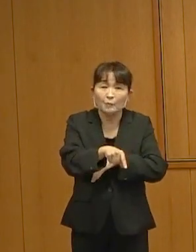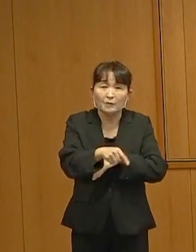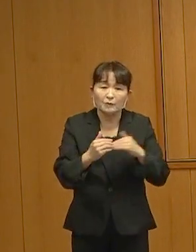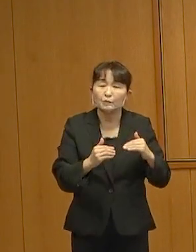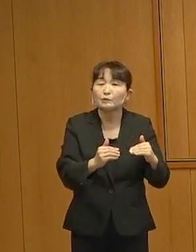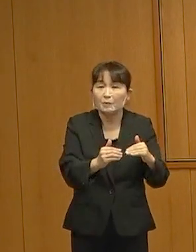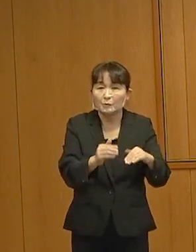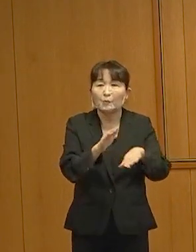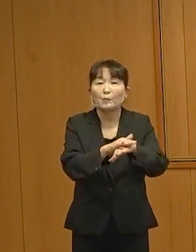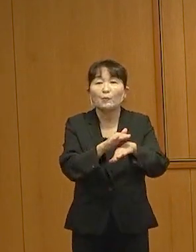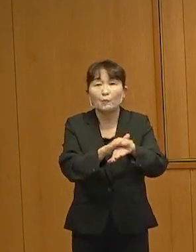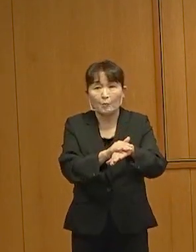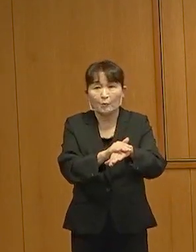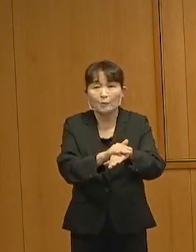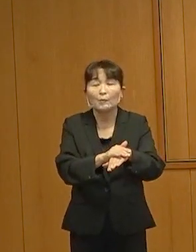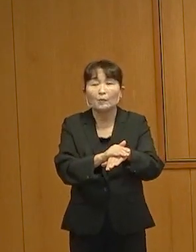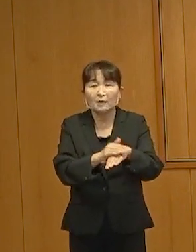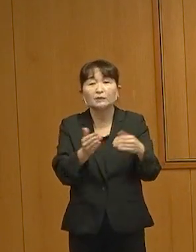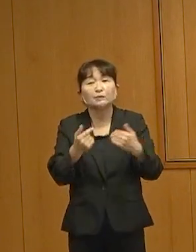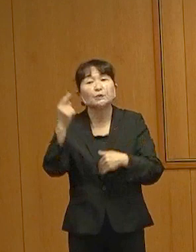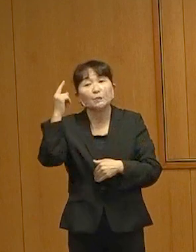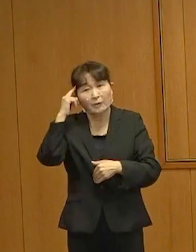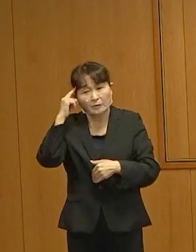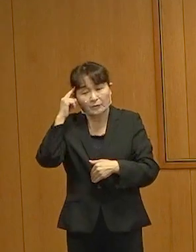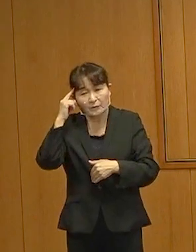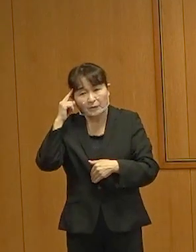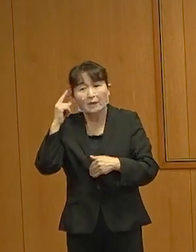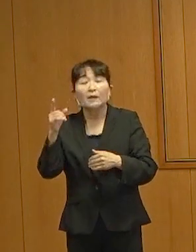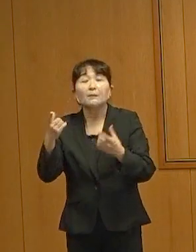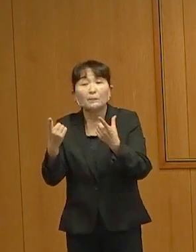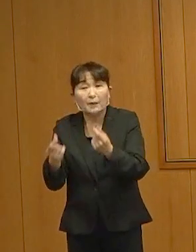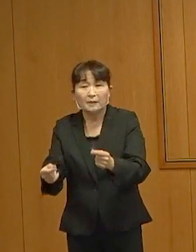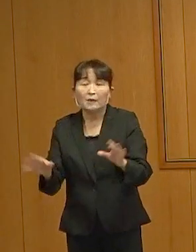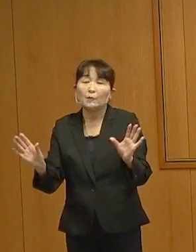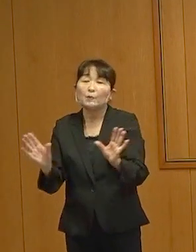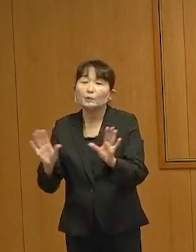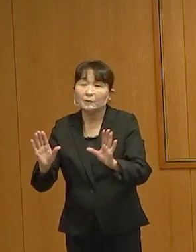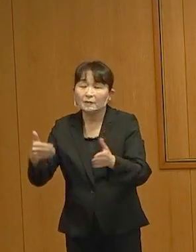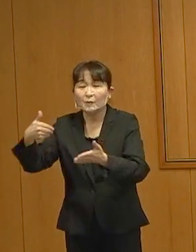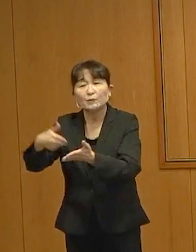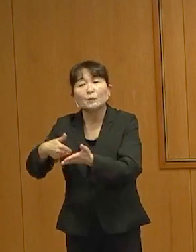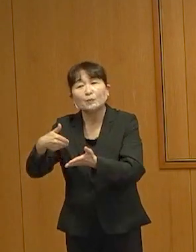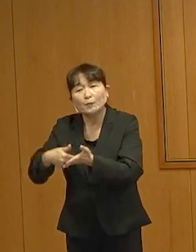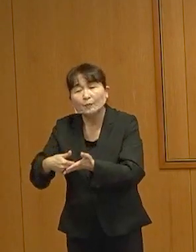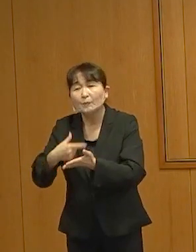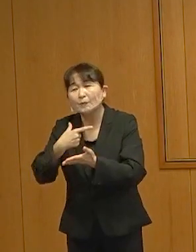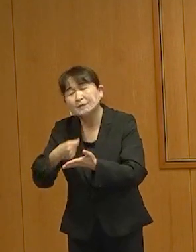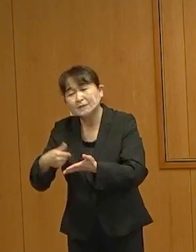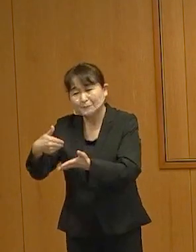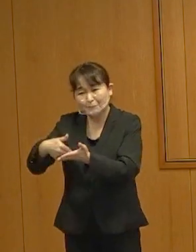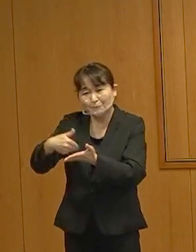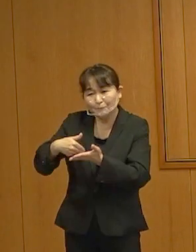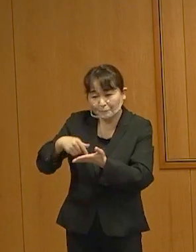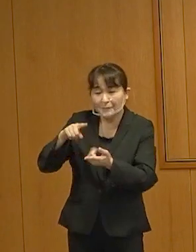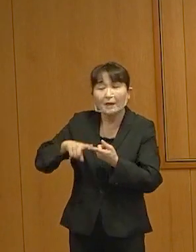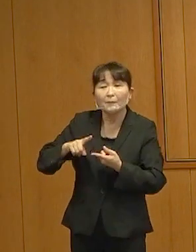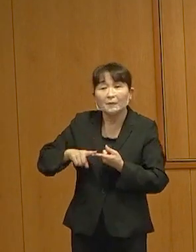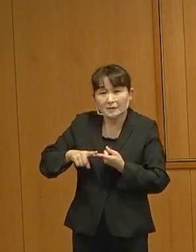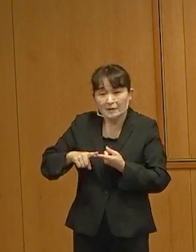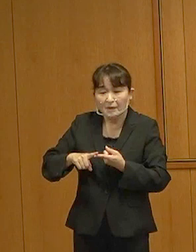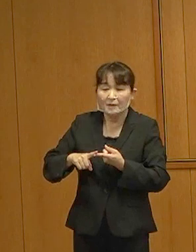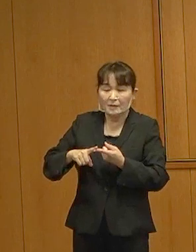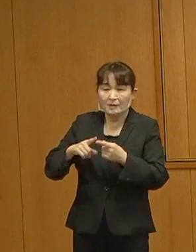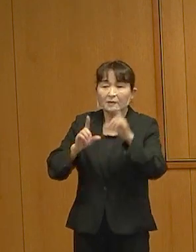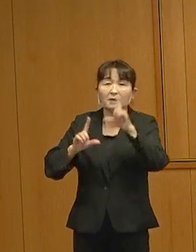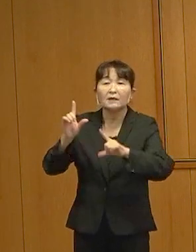環境もいっぱいありますけど、やっぱり子どもたちのニーズに合わせた形っていうのは、構想を出した以上はしっかり